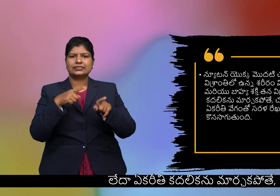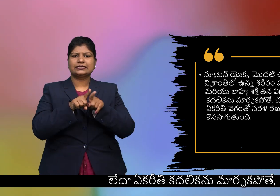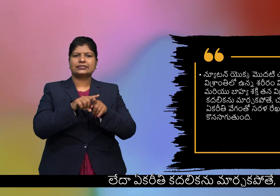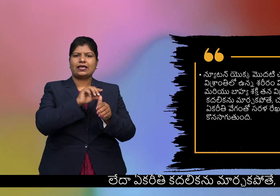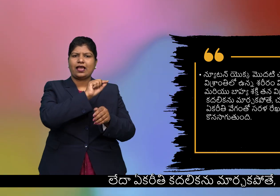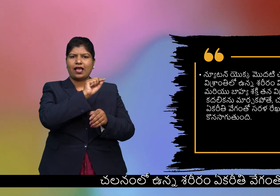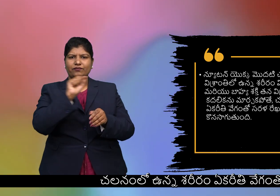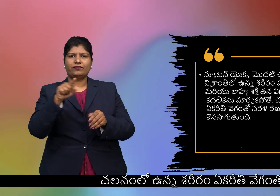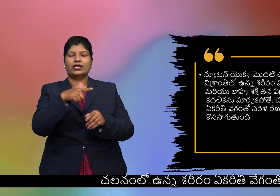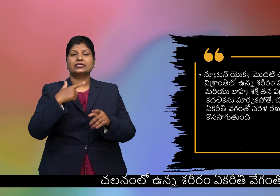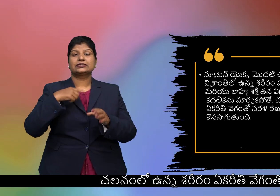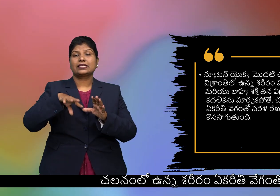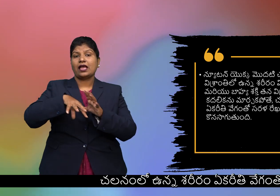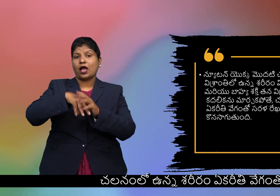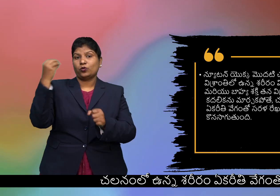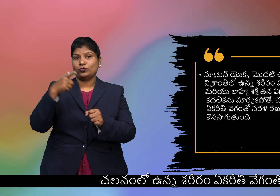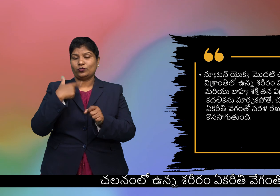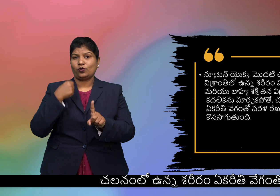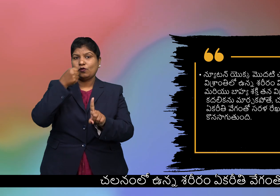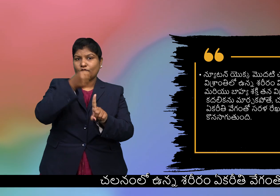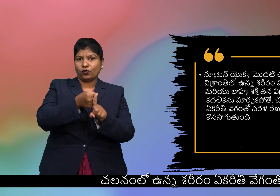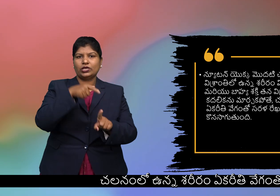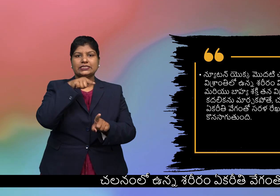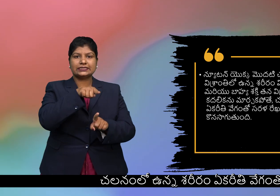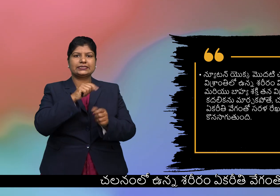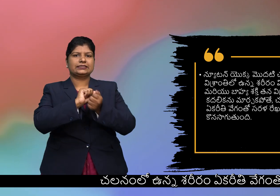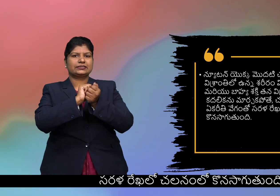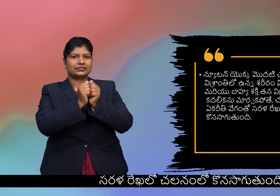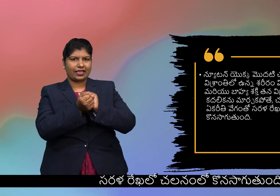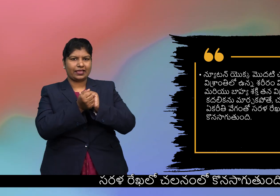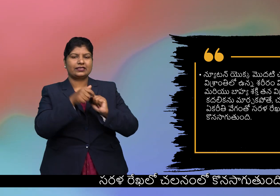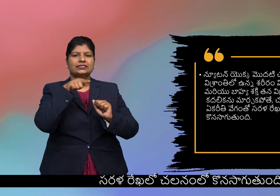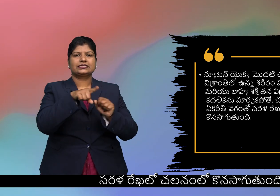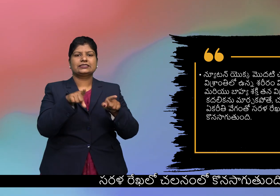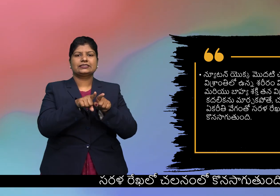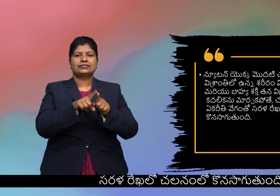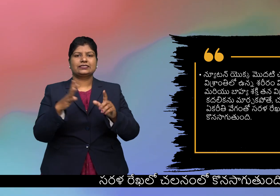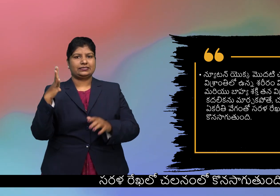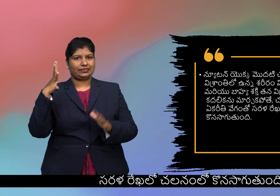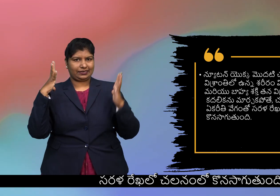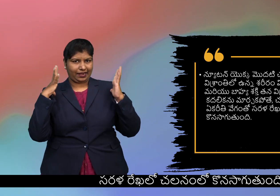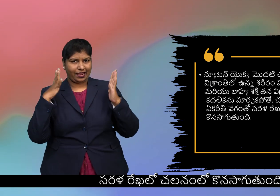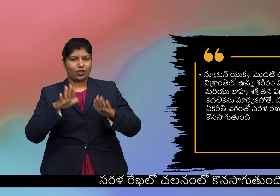మార్చకపోతే చలనంలో ఉన్న శరీరం ఏకరీతి వేగంతో సరళ రేఖలో చలనంలో